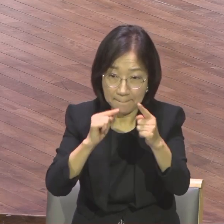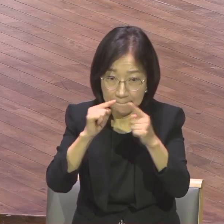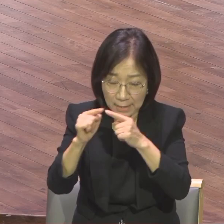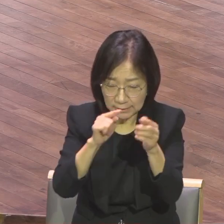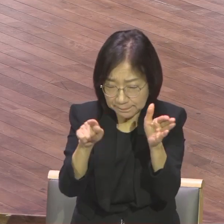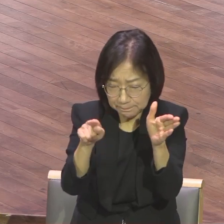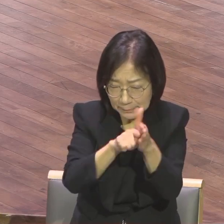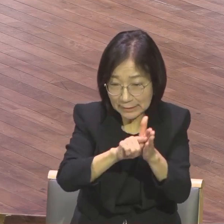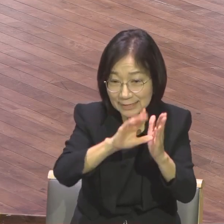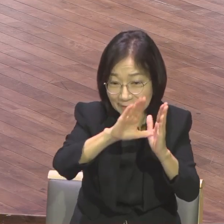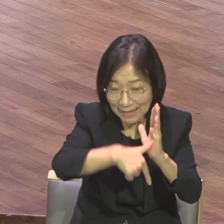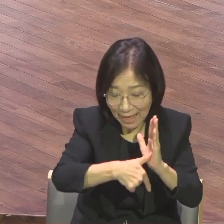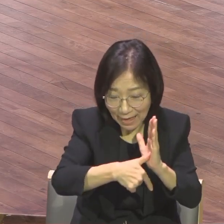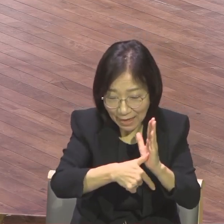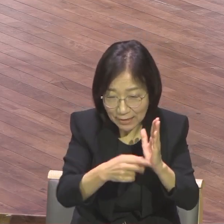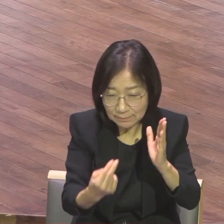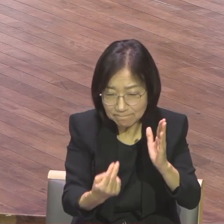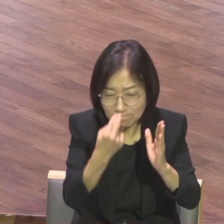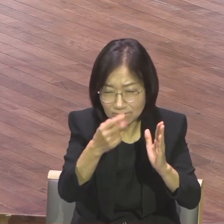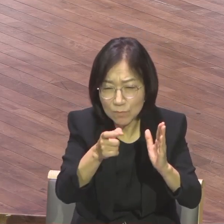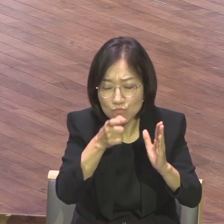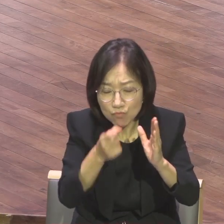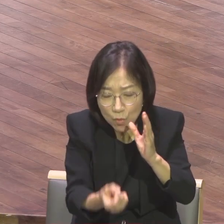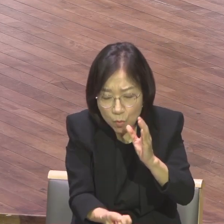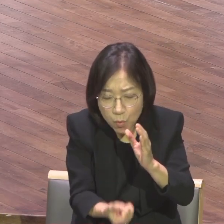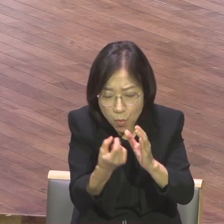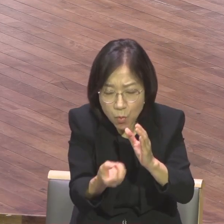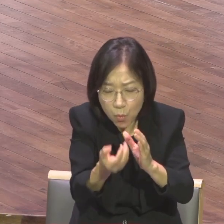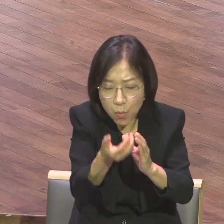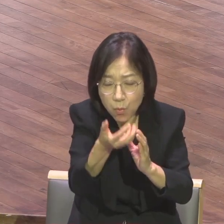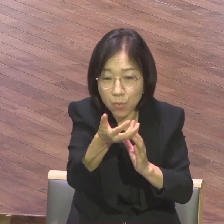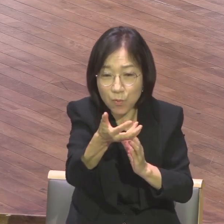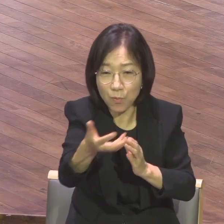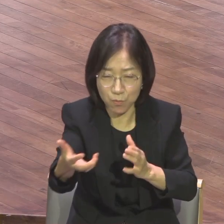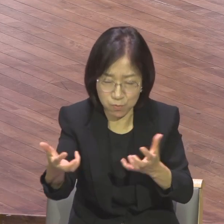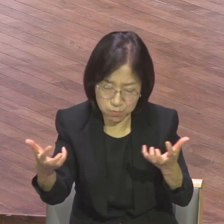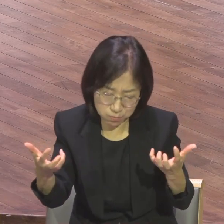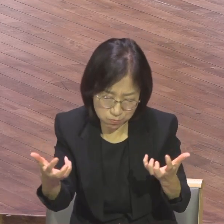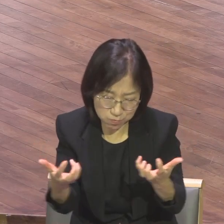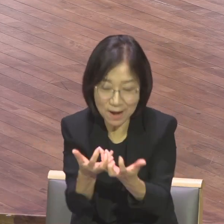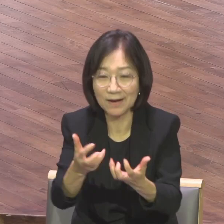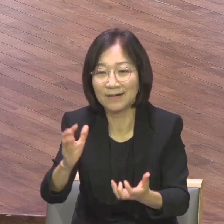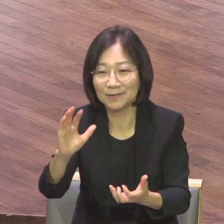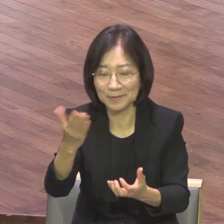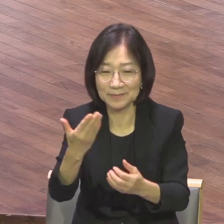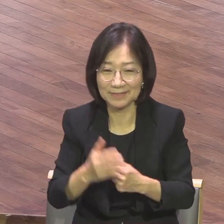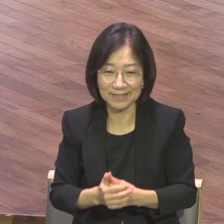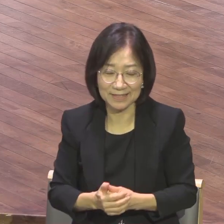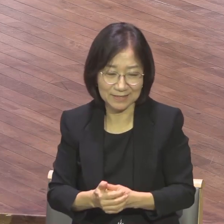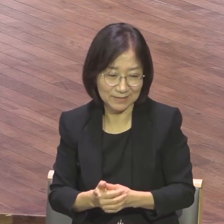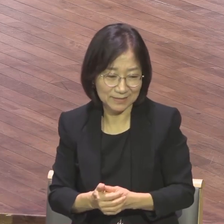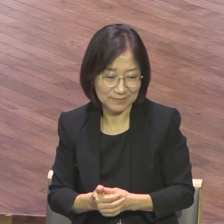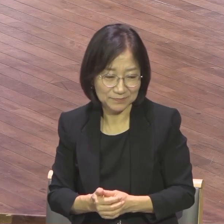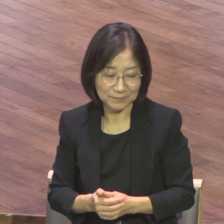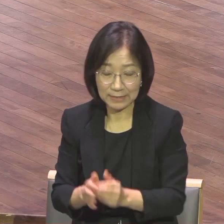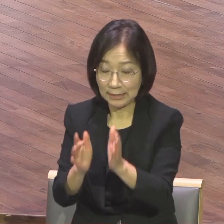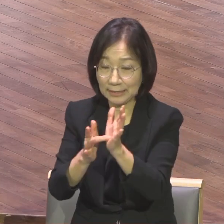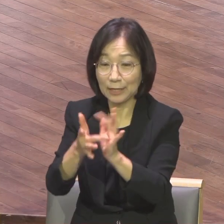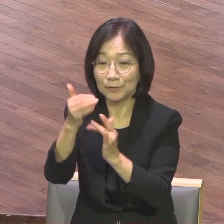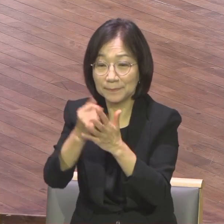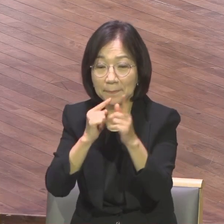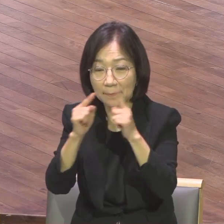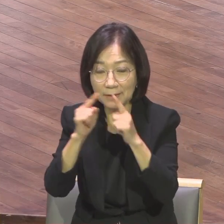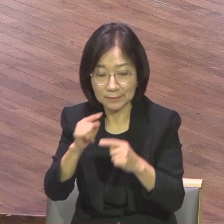말씀으로부터 흘러넘치는 생명수, 하나님의 말씀으로 흘러넘치는 생명수, 예수님이 친히 말씀하세요. 요한복음